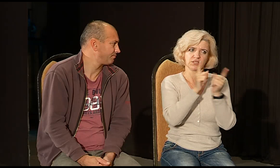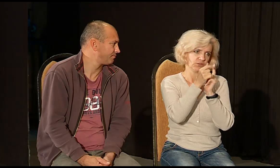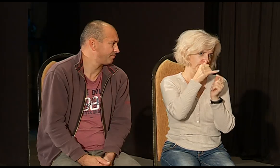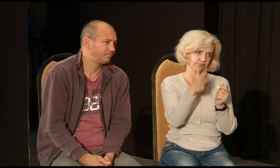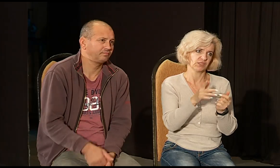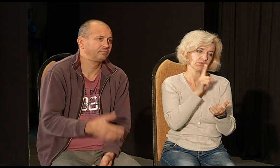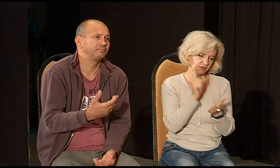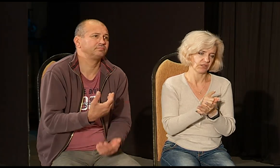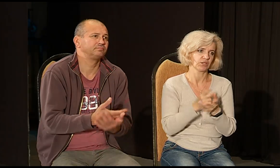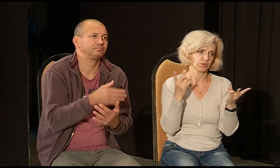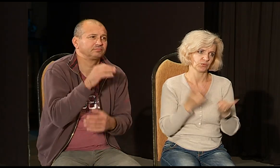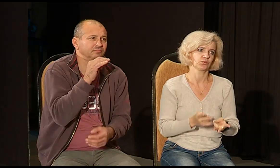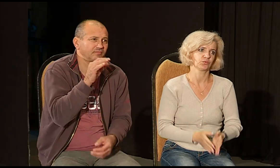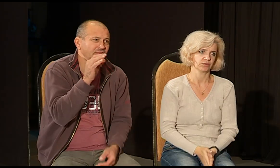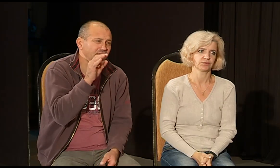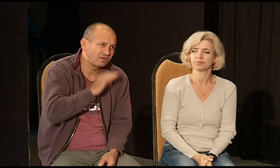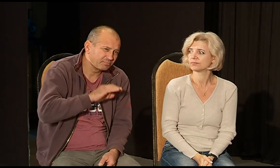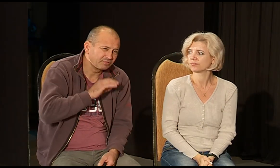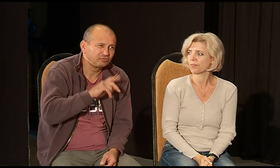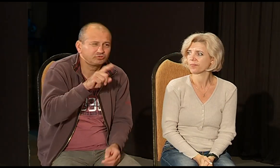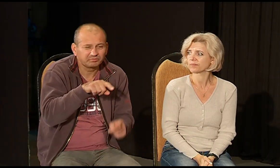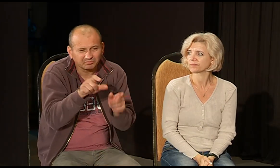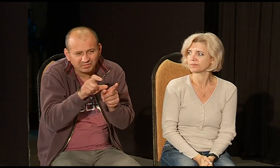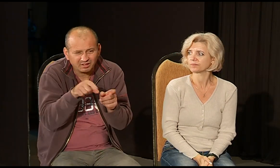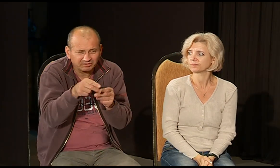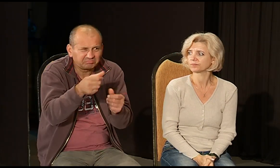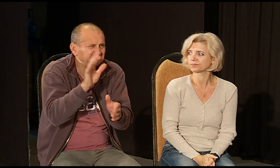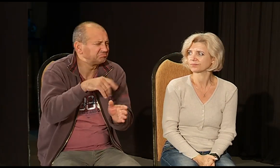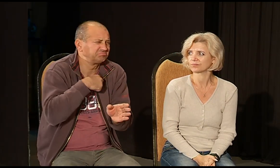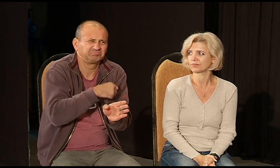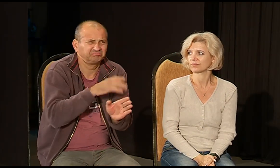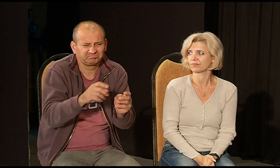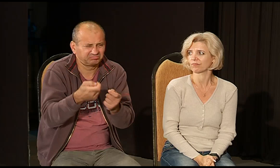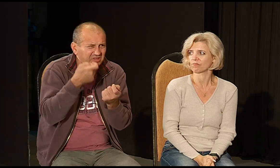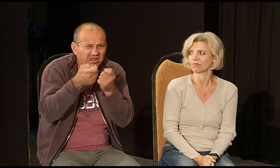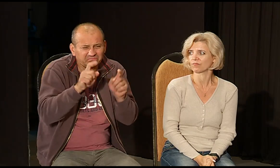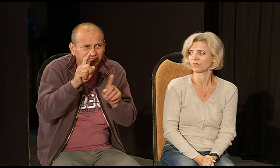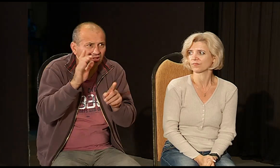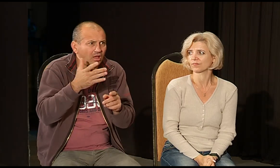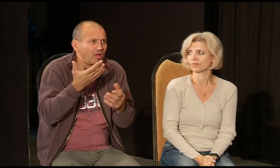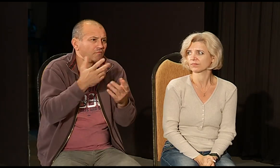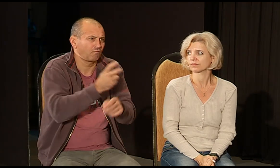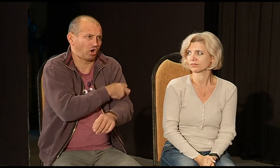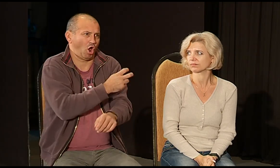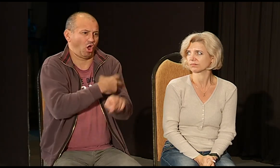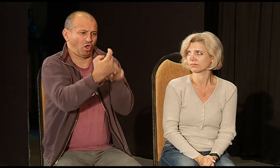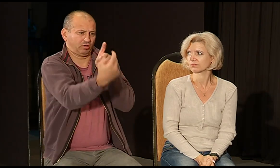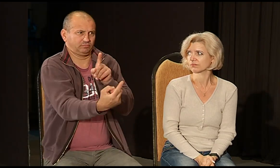complicat, noi ne descurcăm singurii sau prin intermediul mobil, telefon mobil, este Skype, este...